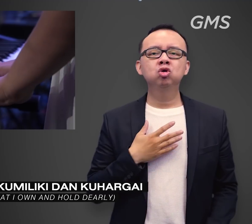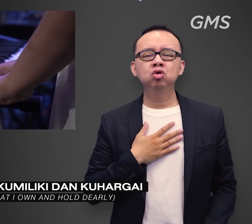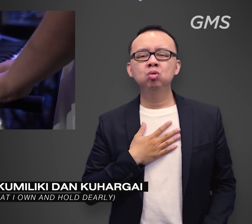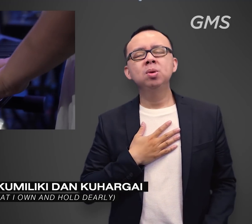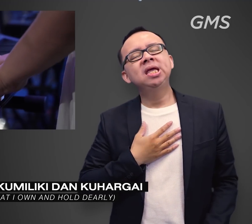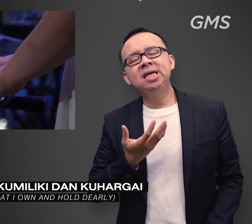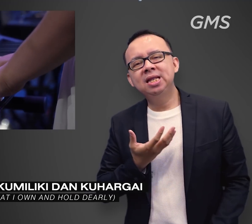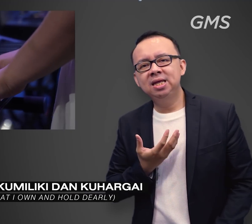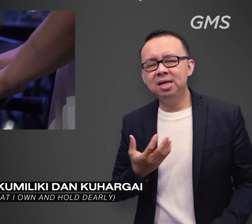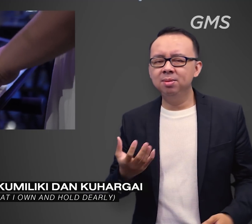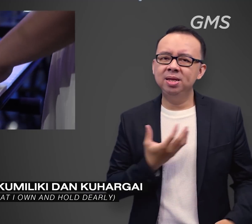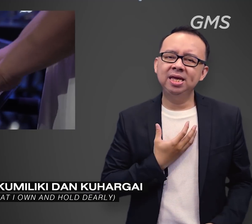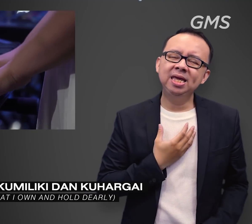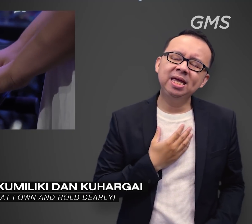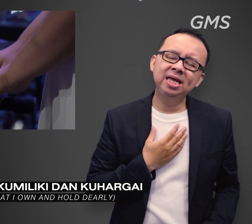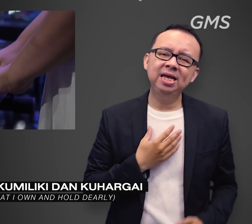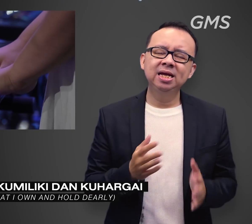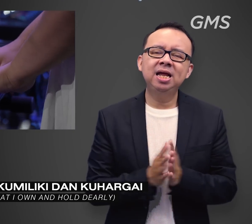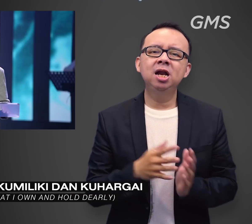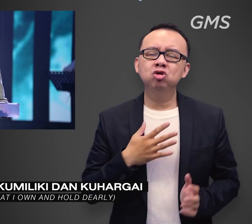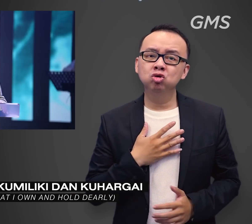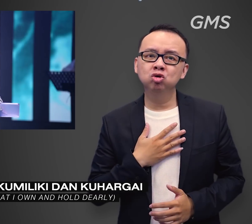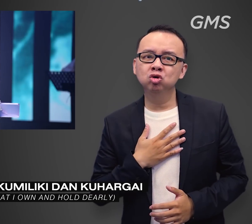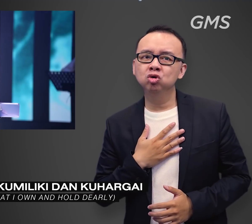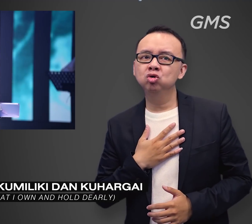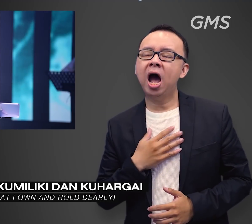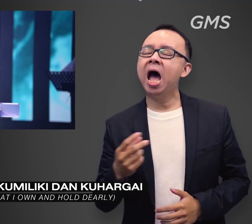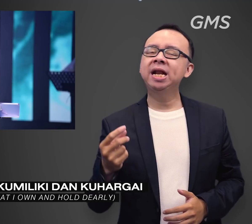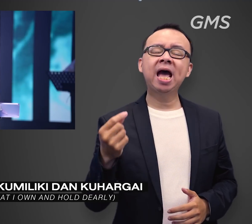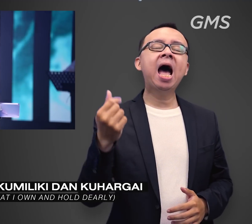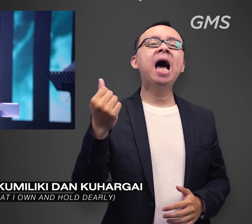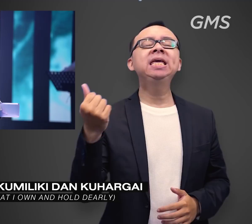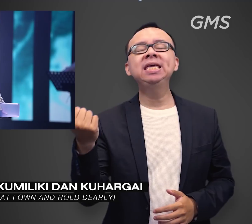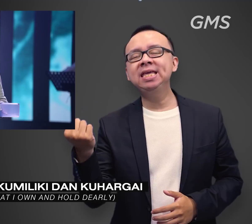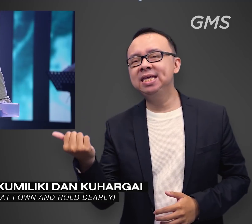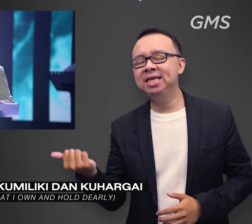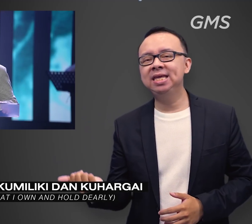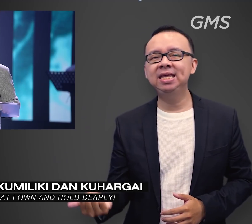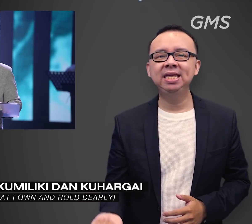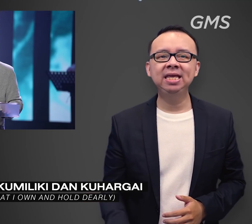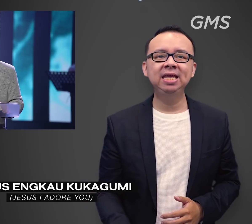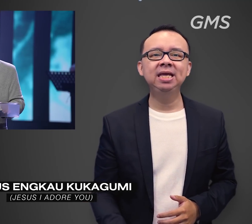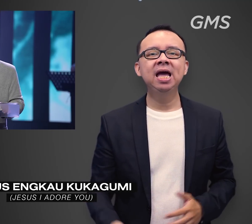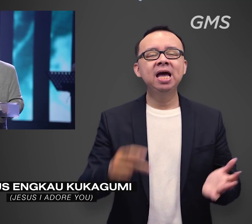ku miliki dan ku hargai.